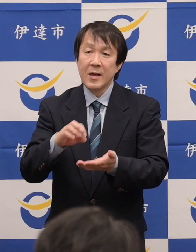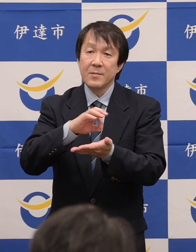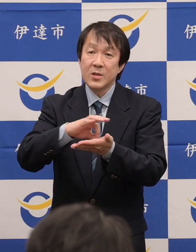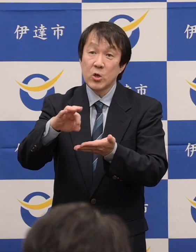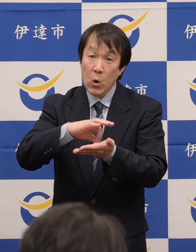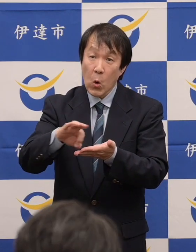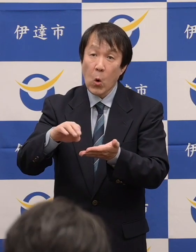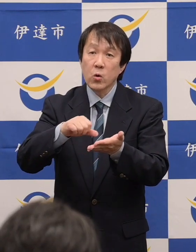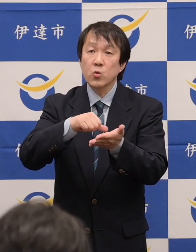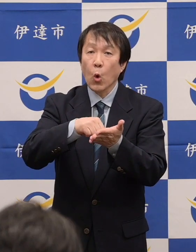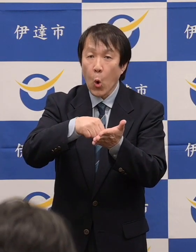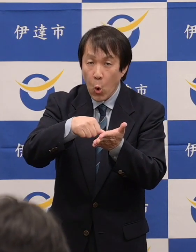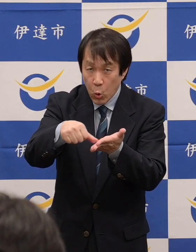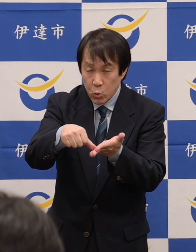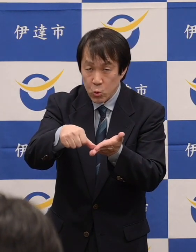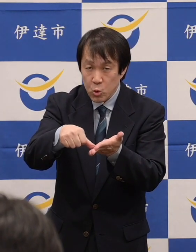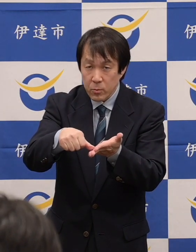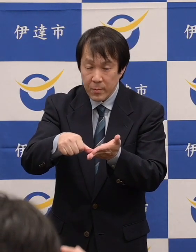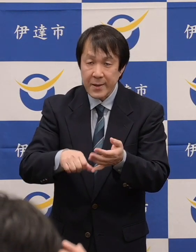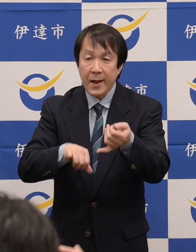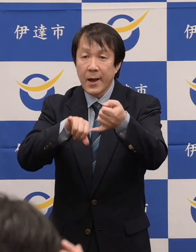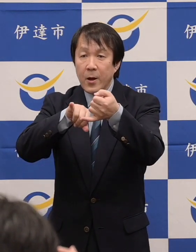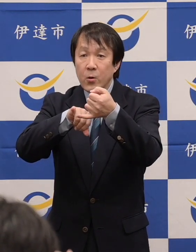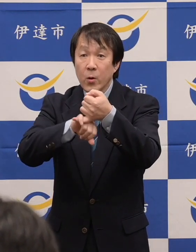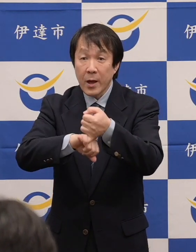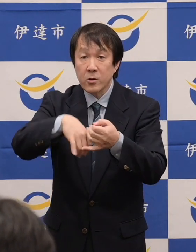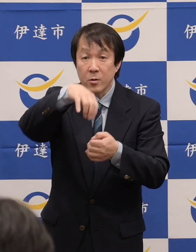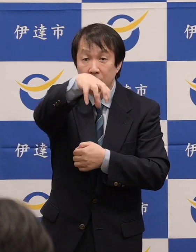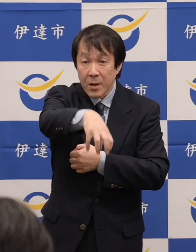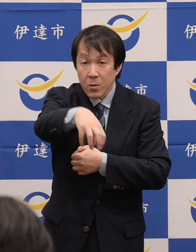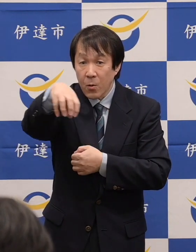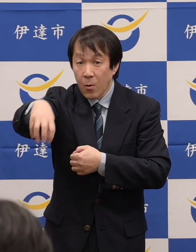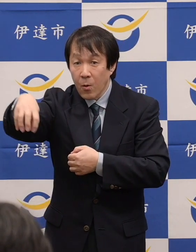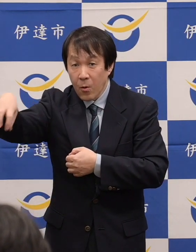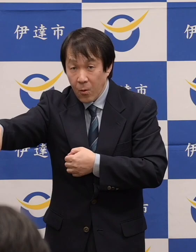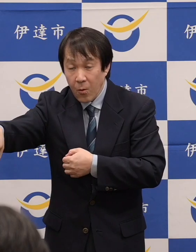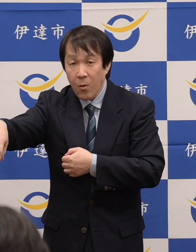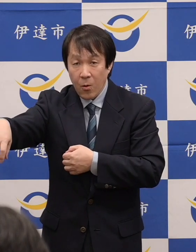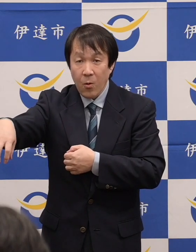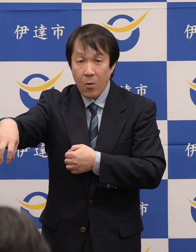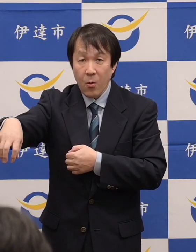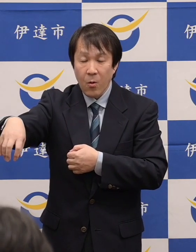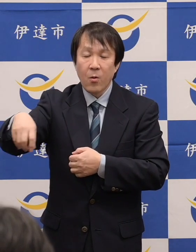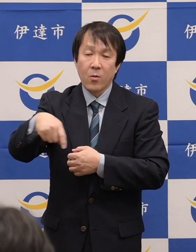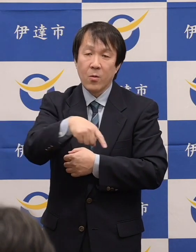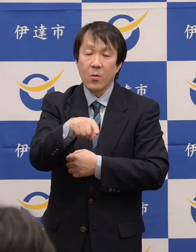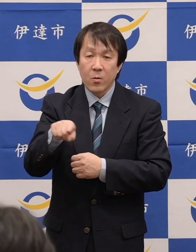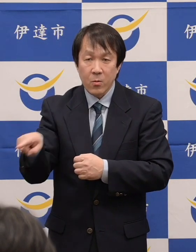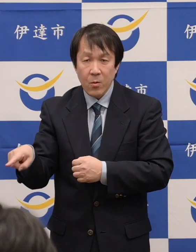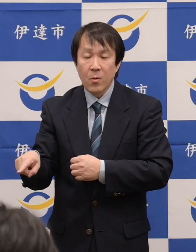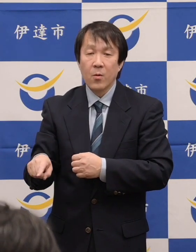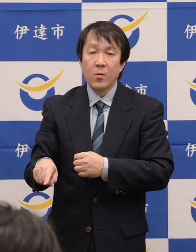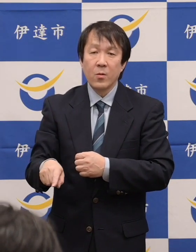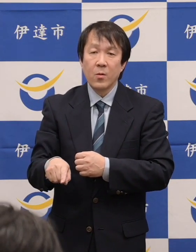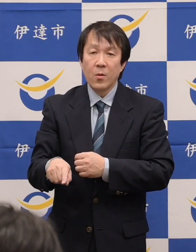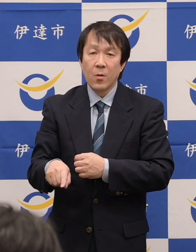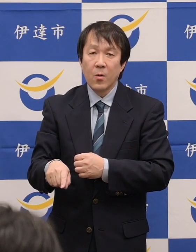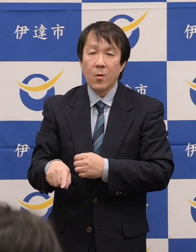録または予約先も今までのこの3つのエリアの